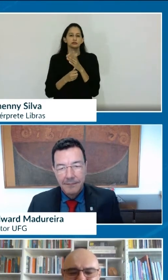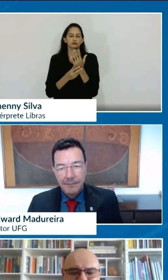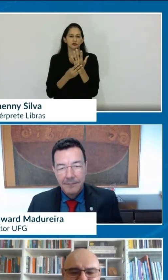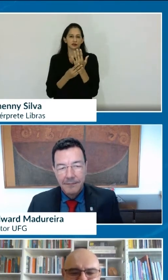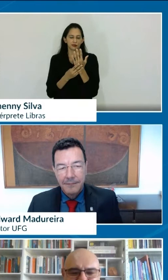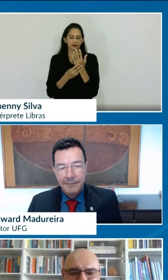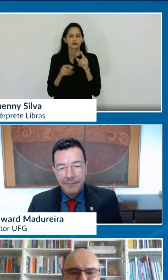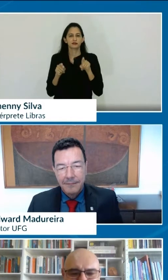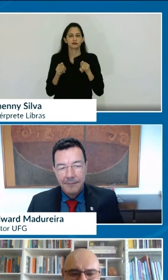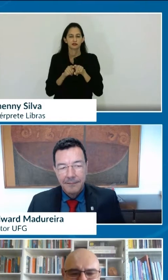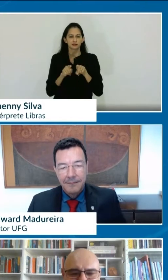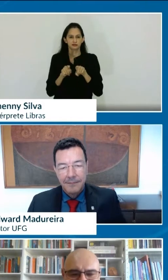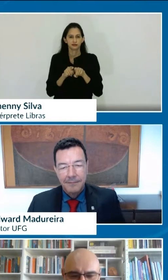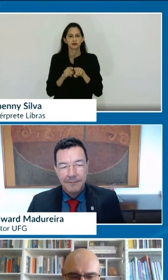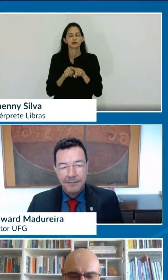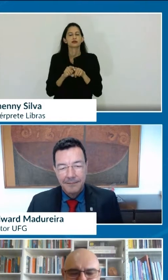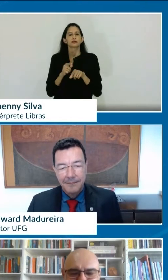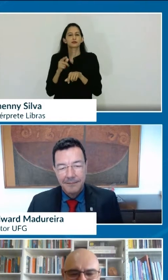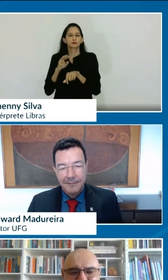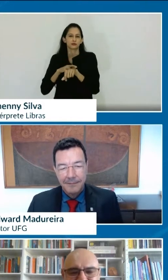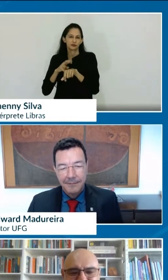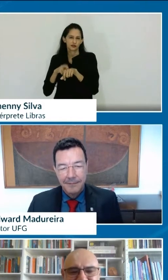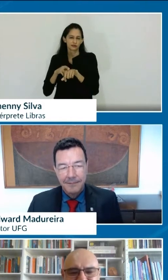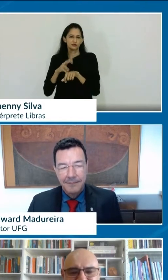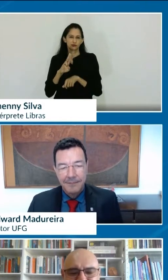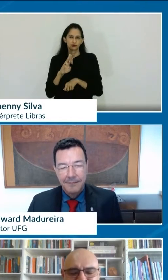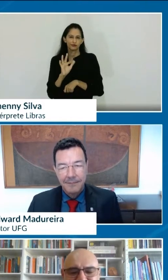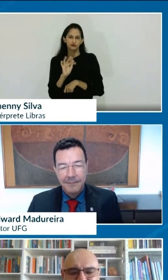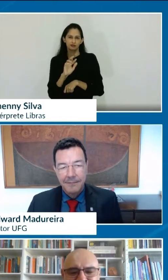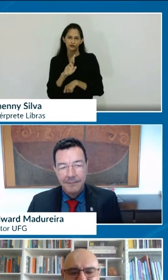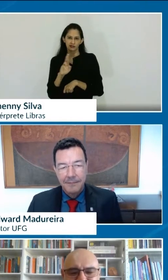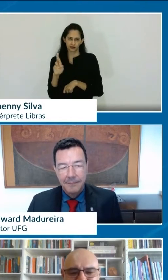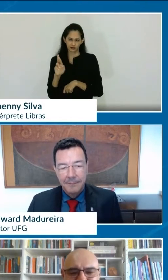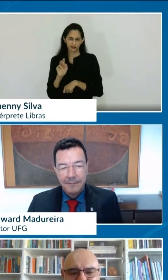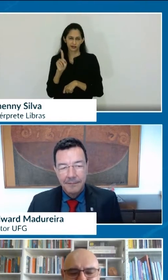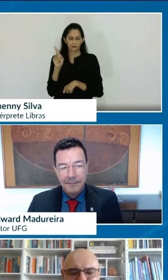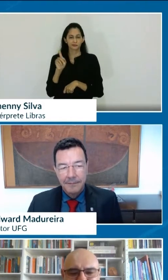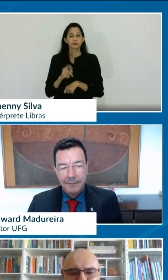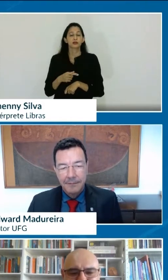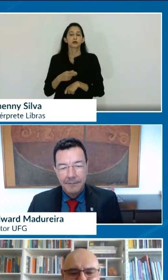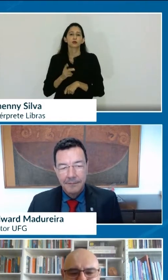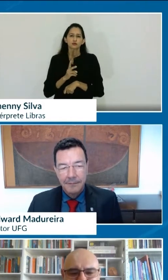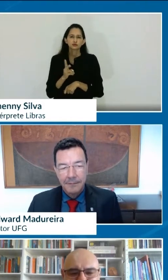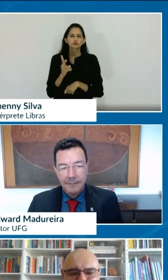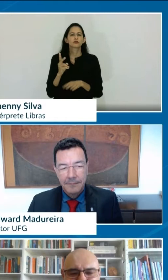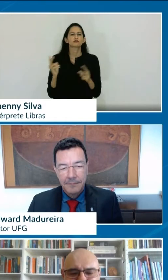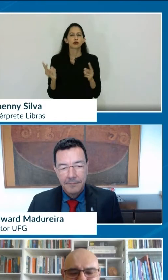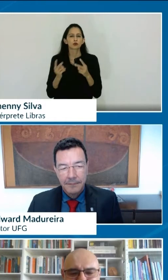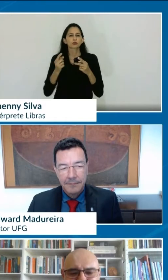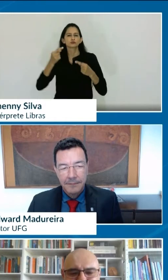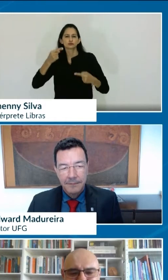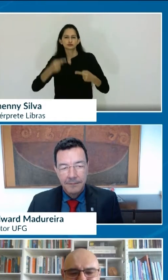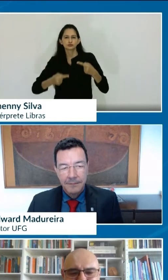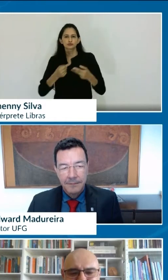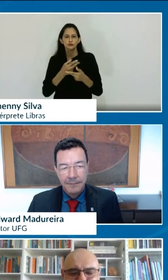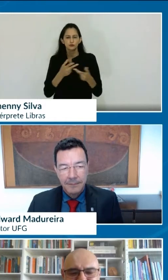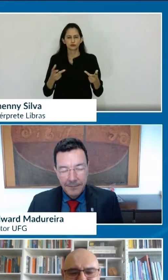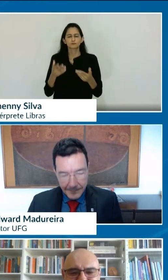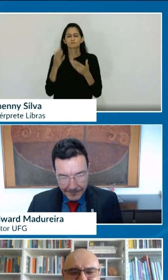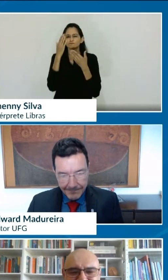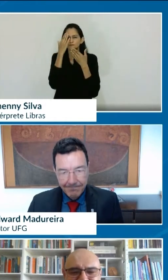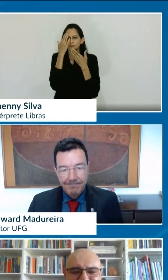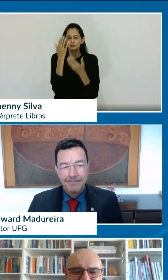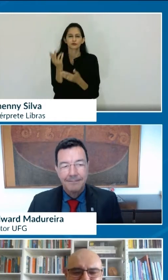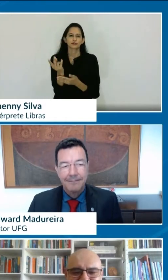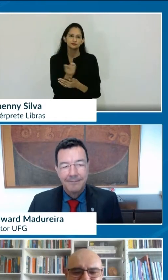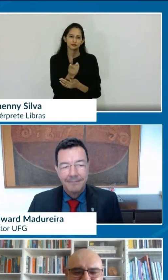também da Universidade Federal de Roraima. Continuamos falando da importância da universidade e da valorização da ciência. Professores, muito